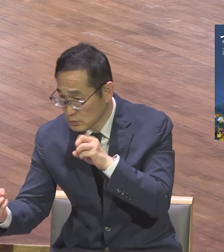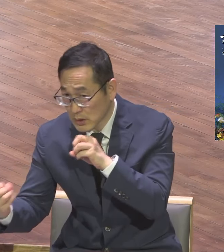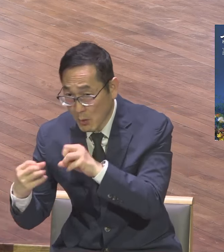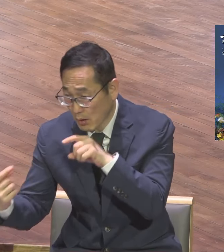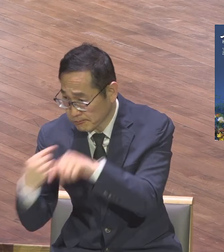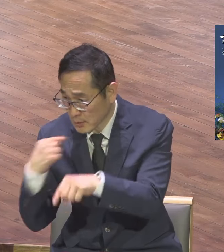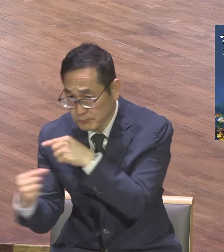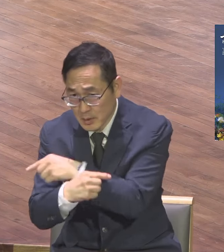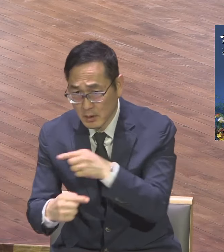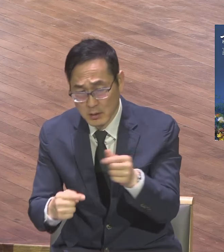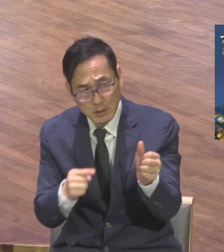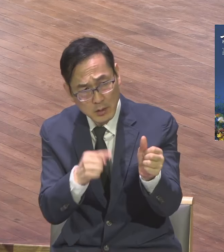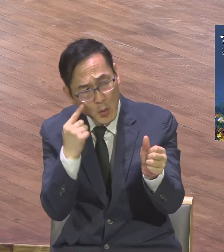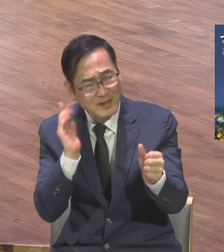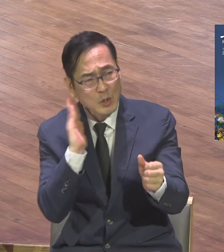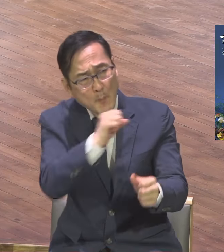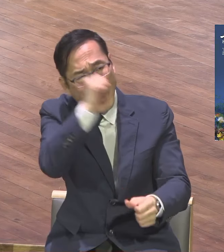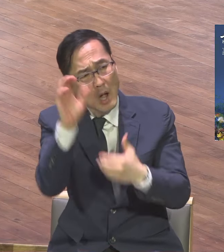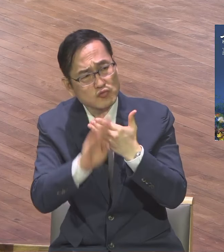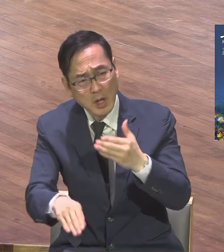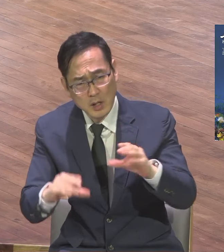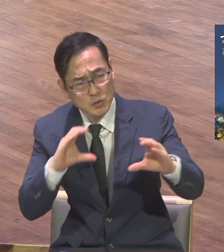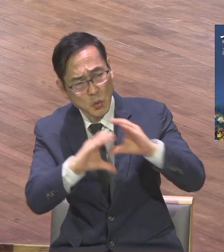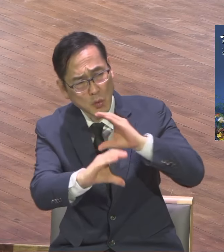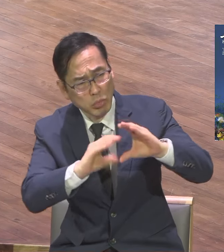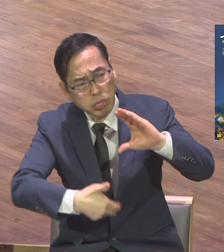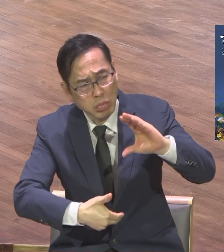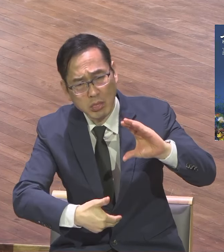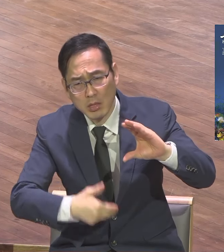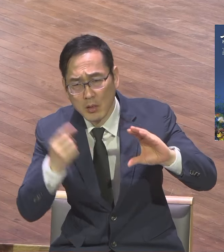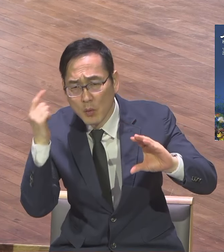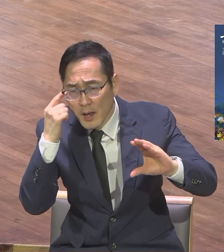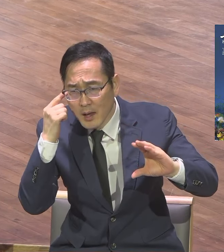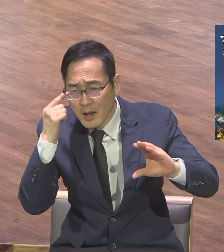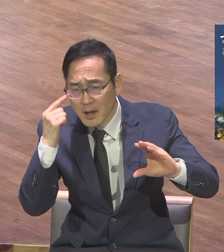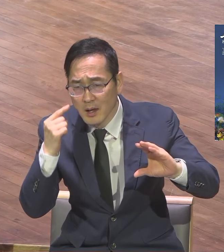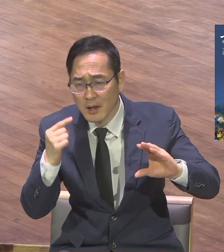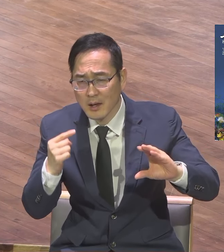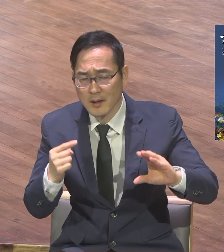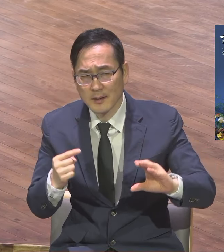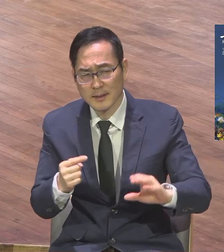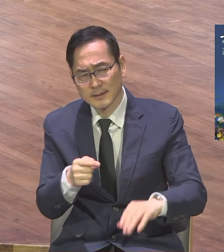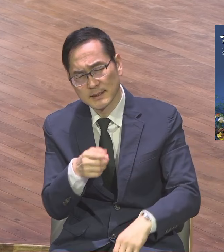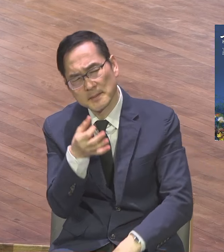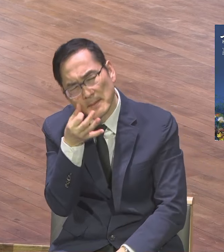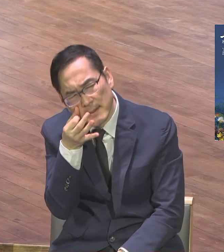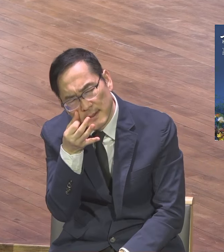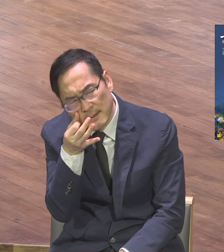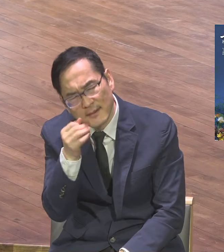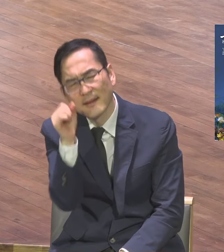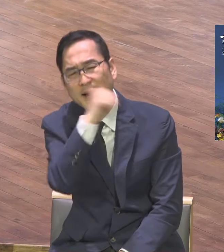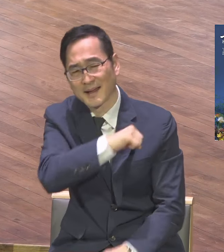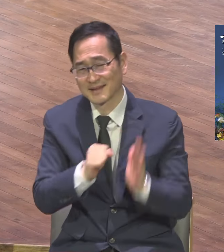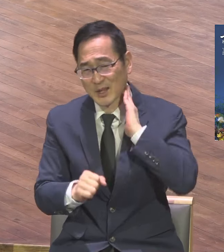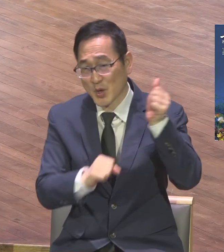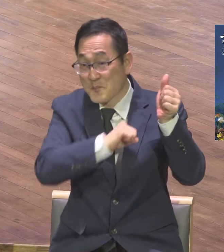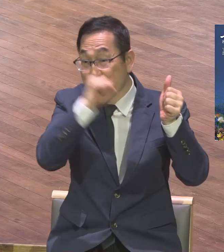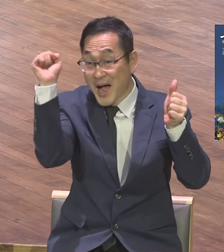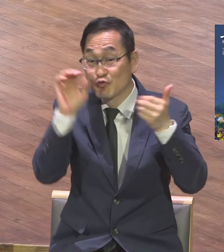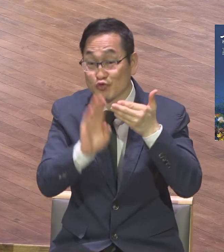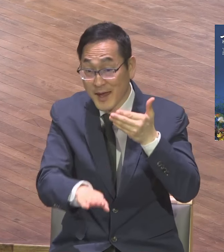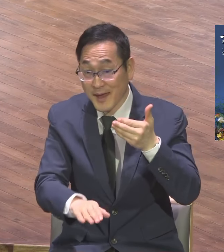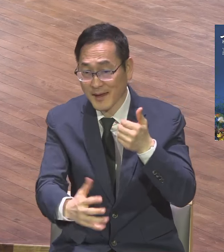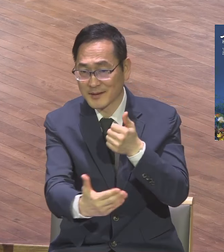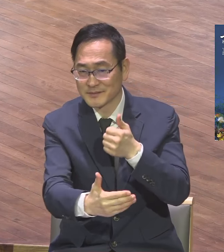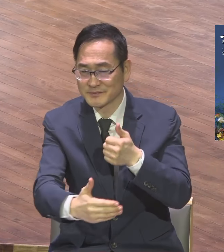연구를 했는데 가장 중요한 원인 중 하나가 뭐냐, 대통령이 되는 순간 휴먼